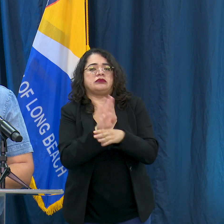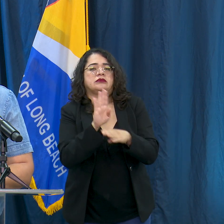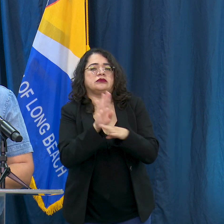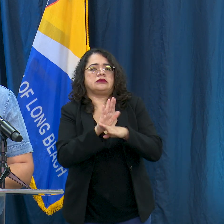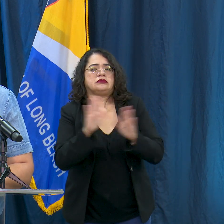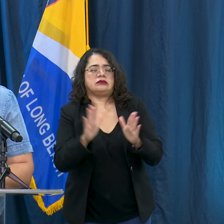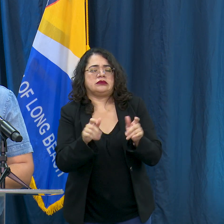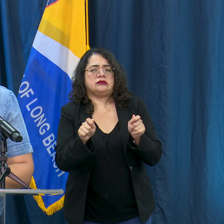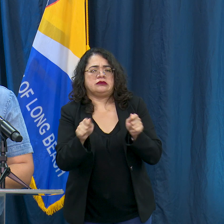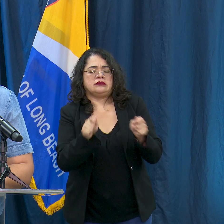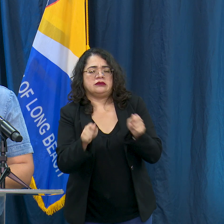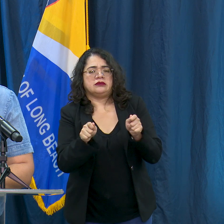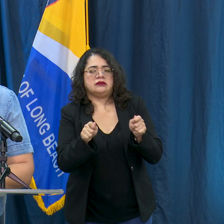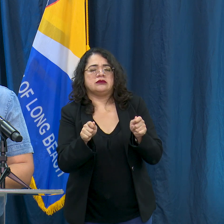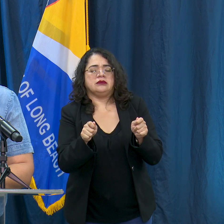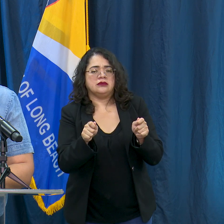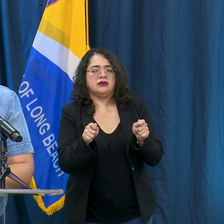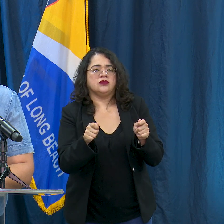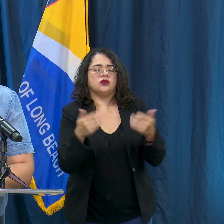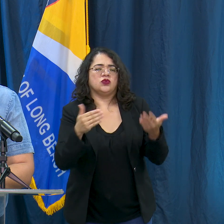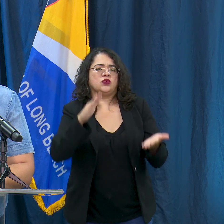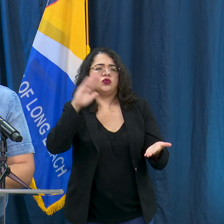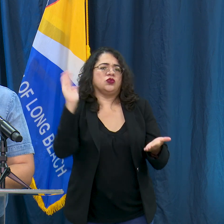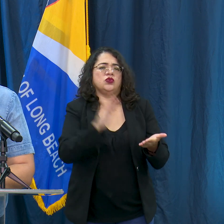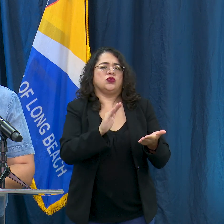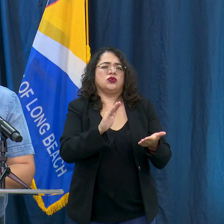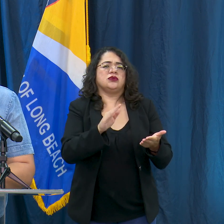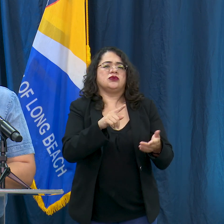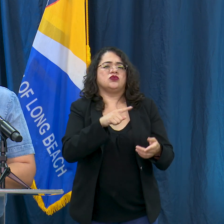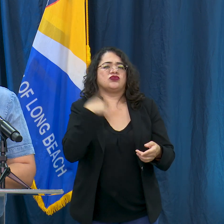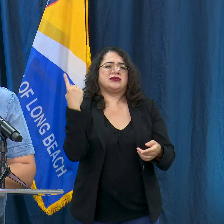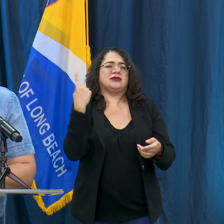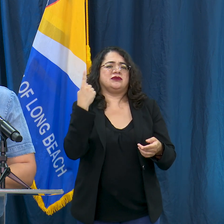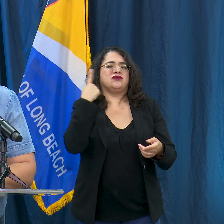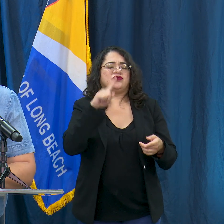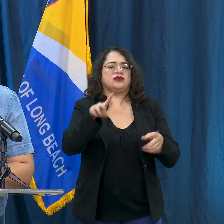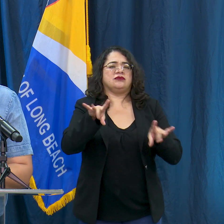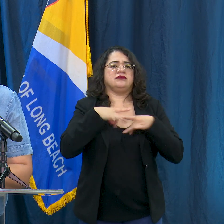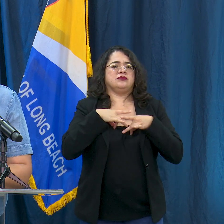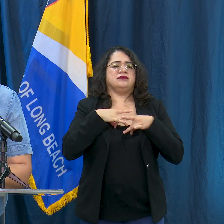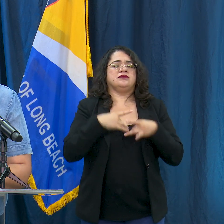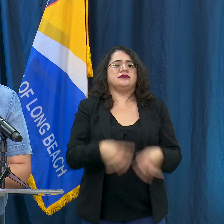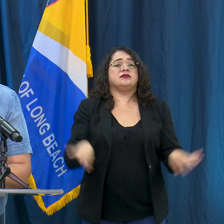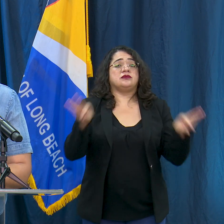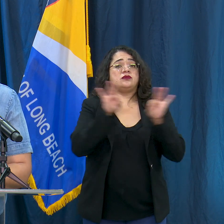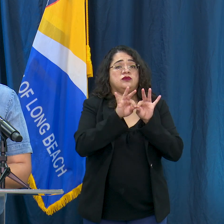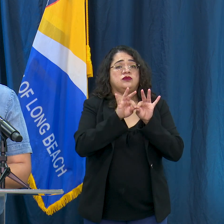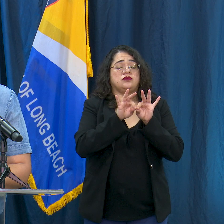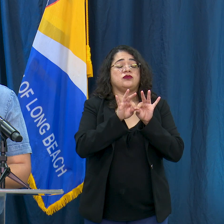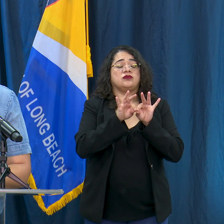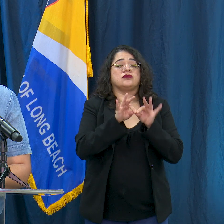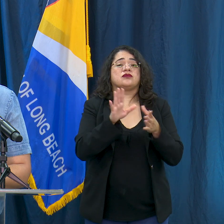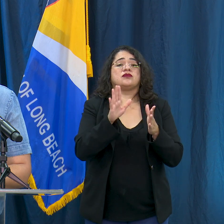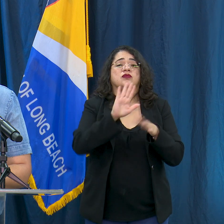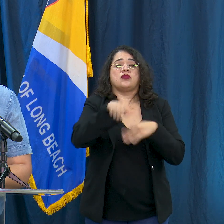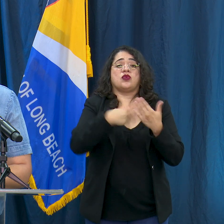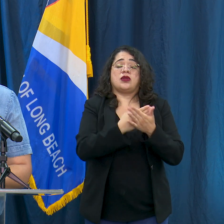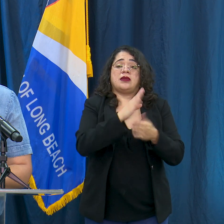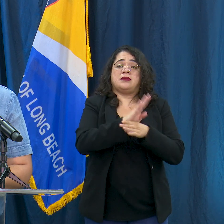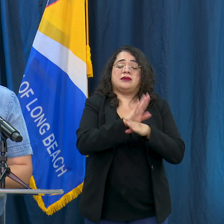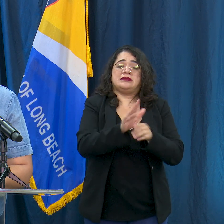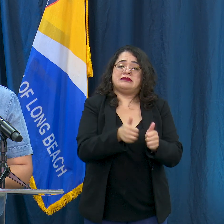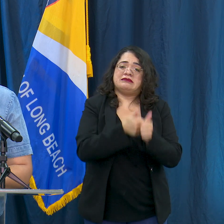y consideraciones para reducir el riesgo de transmisión. Es importante que todas las empresas sigan